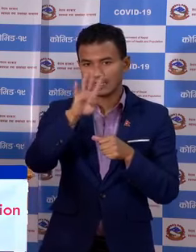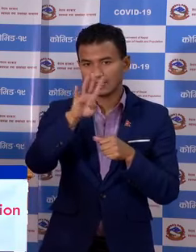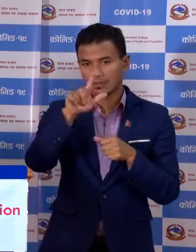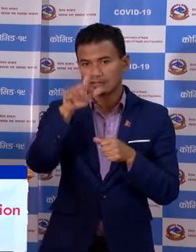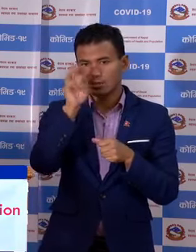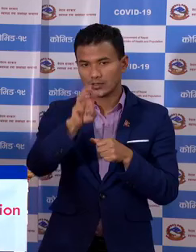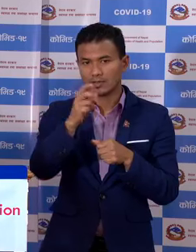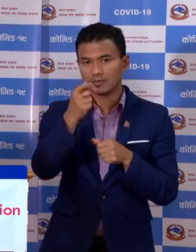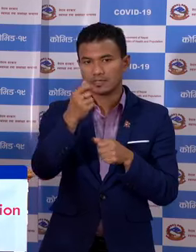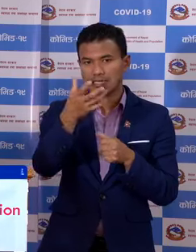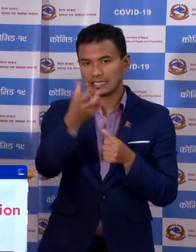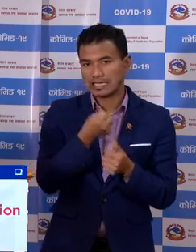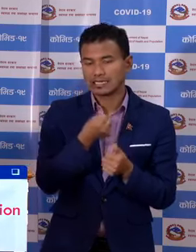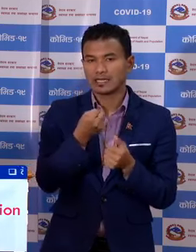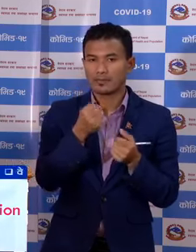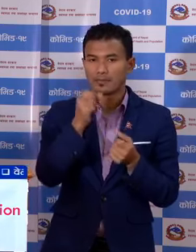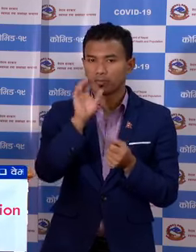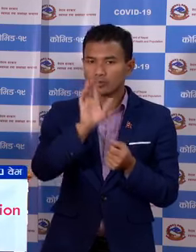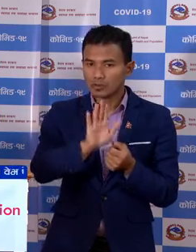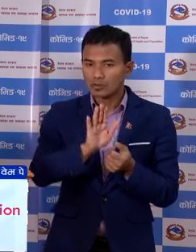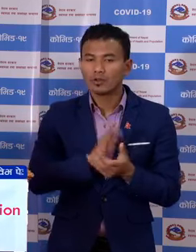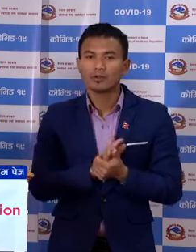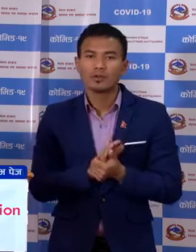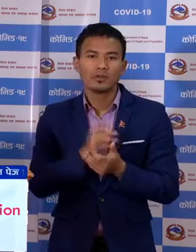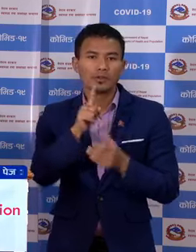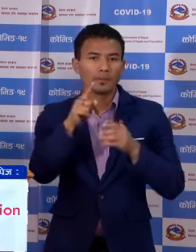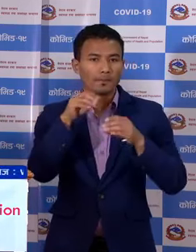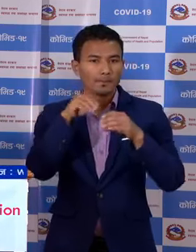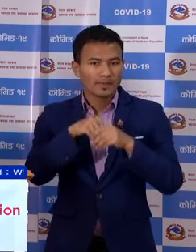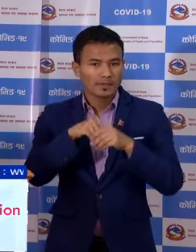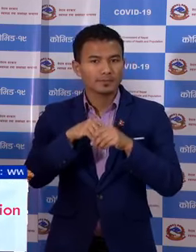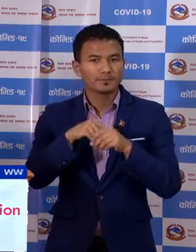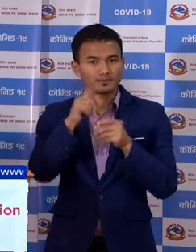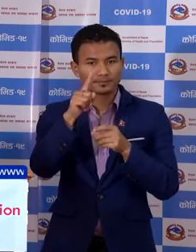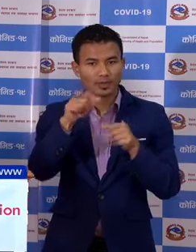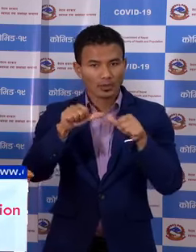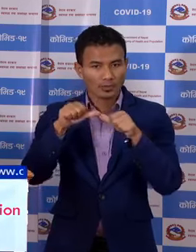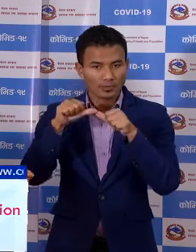2,71,29,47,000 रुपियाँ निकासा प्राप्त गरेको छ। त्यसमध्ये